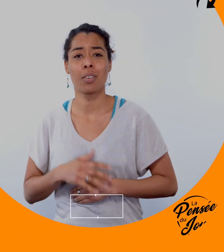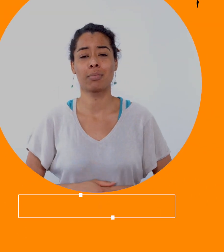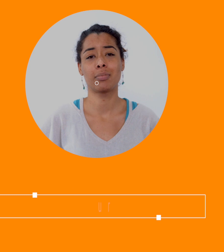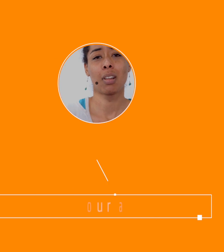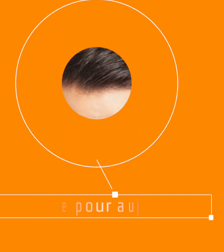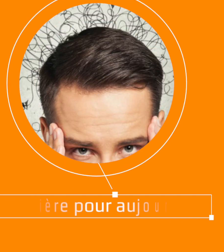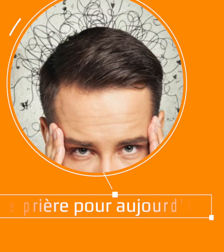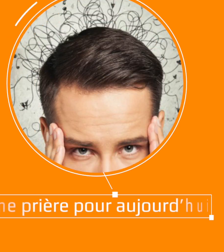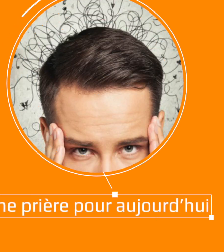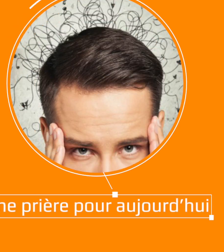aujourd'hui.